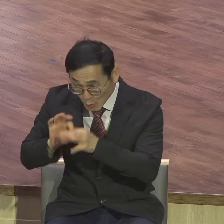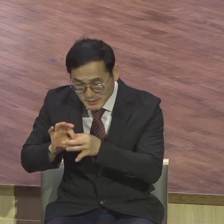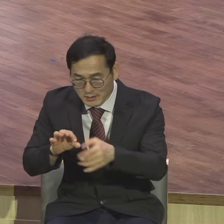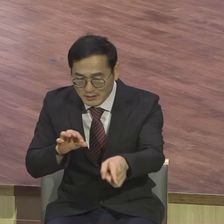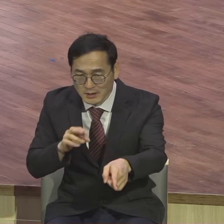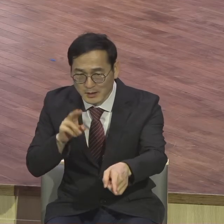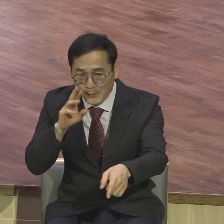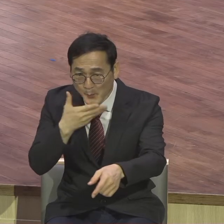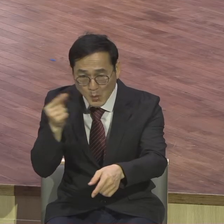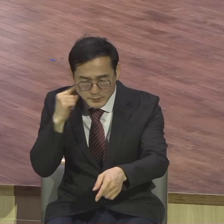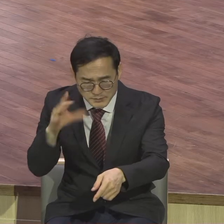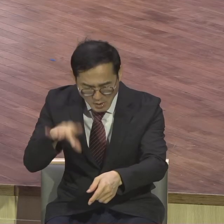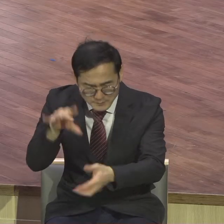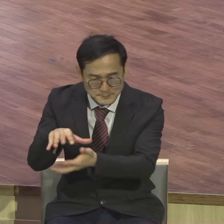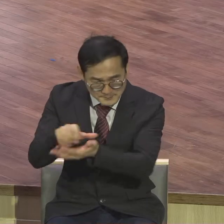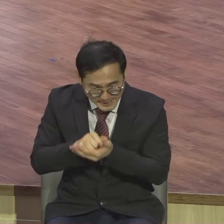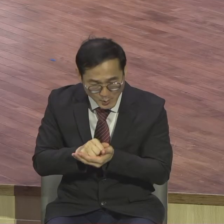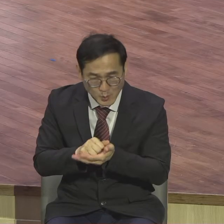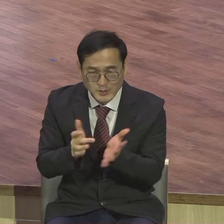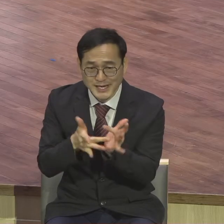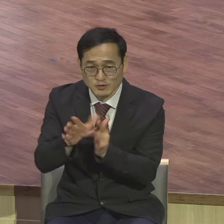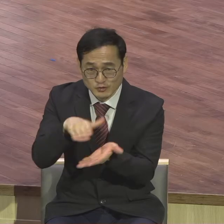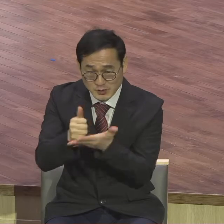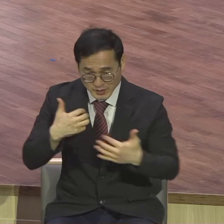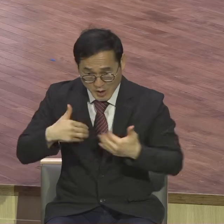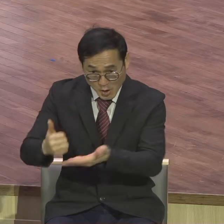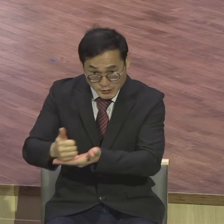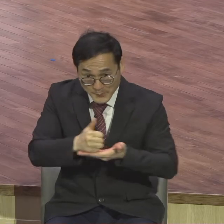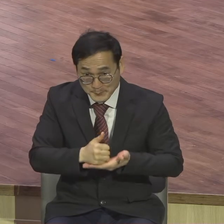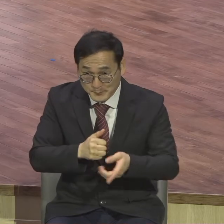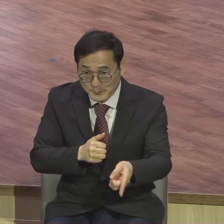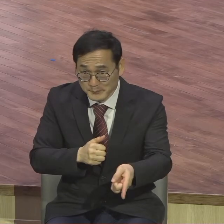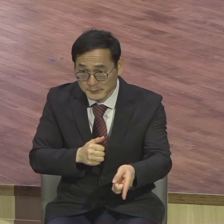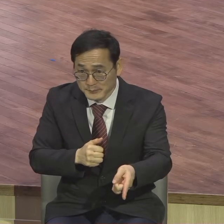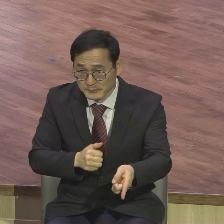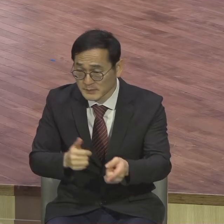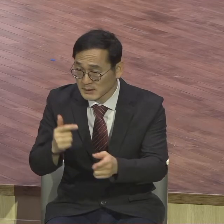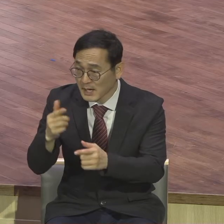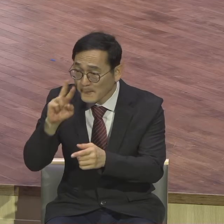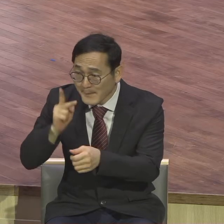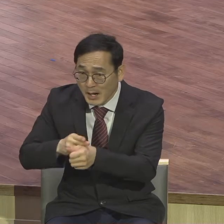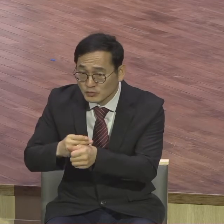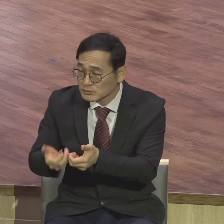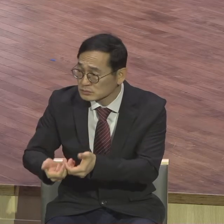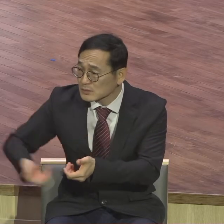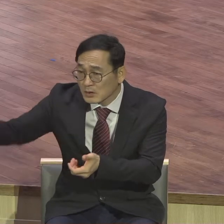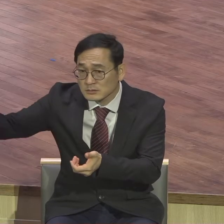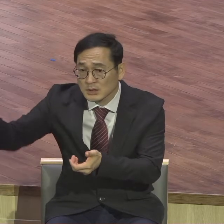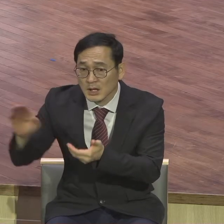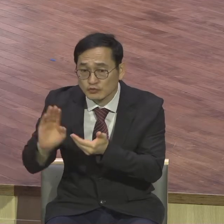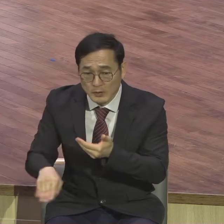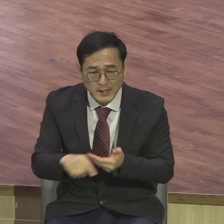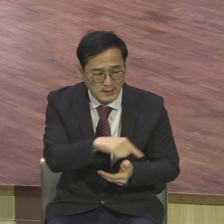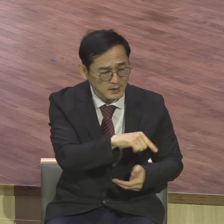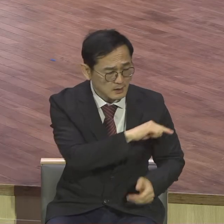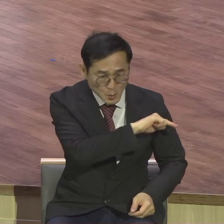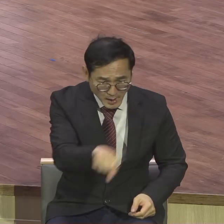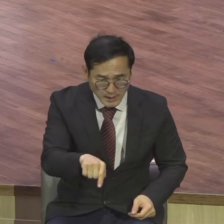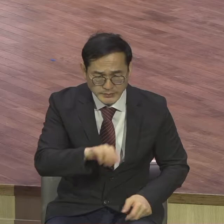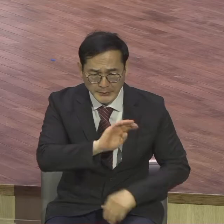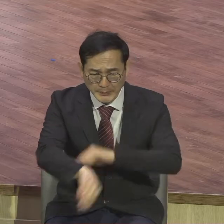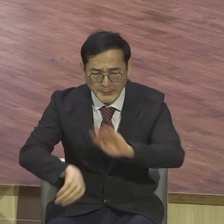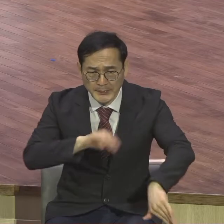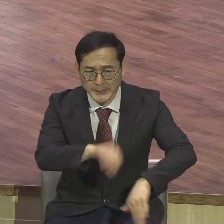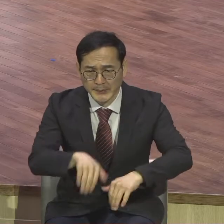하나님 자녀가 되었고 그런데 바울이 떠나고 나서 율법을 통한 구원을 주장하는